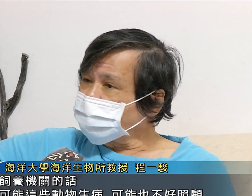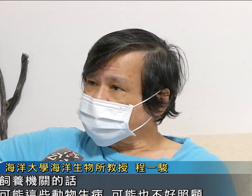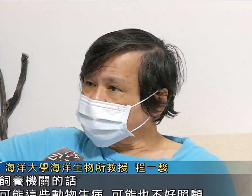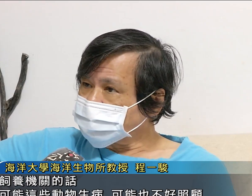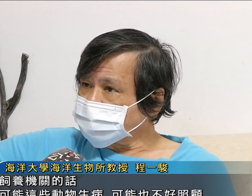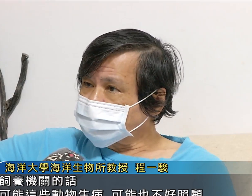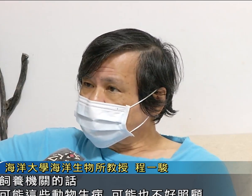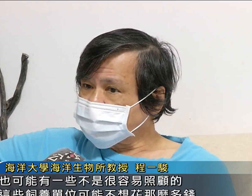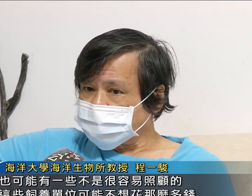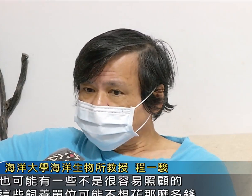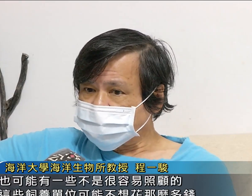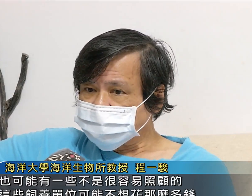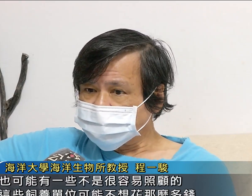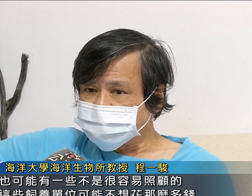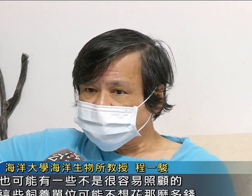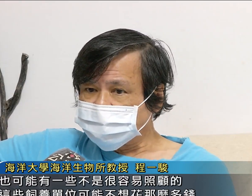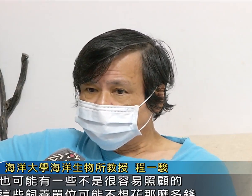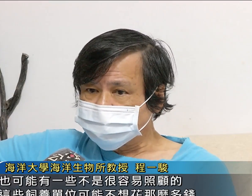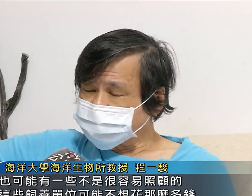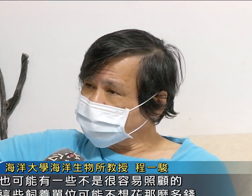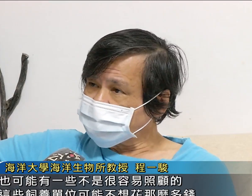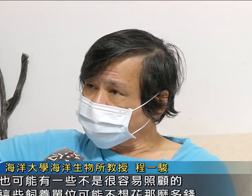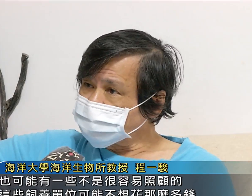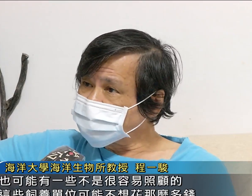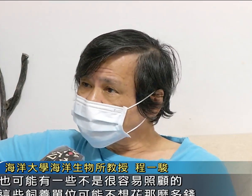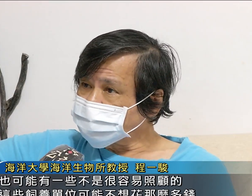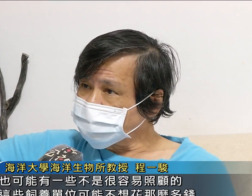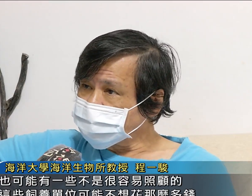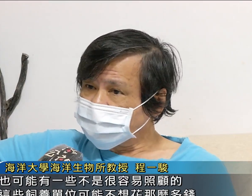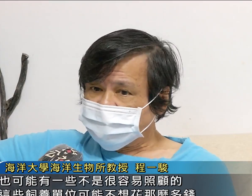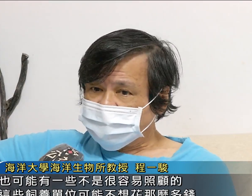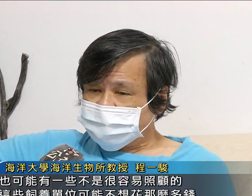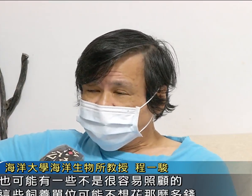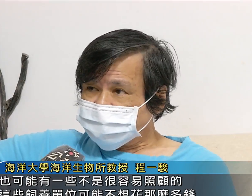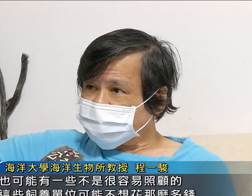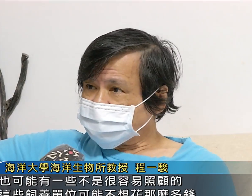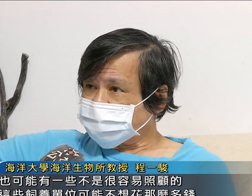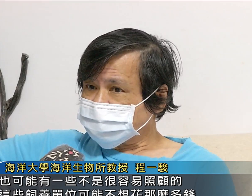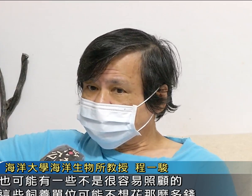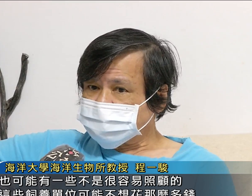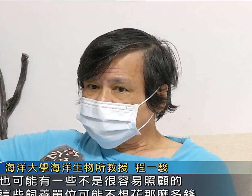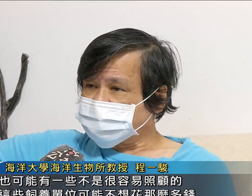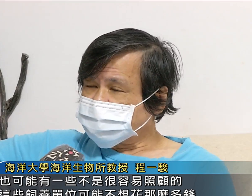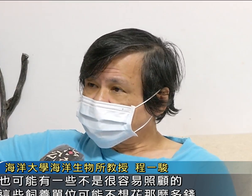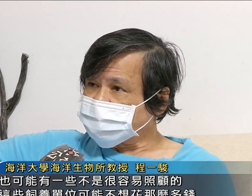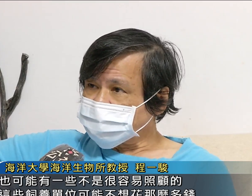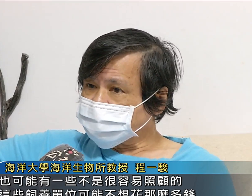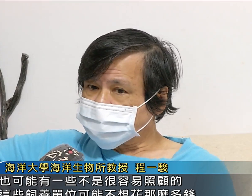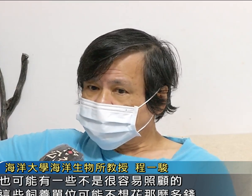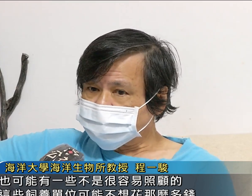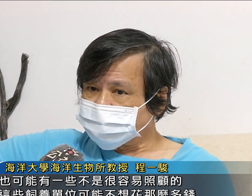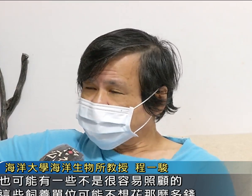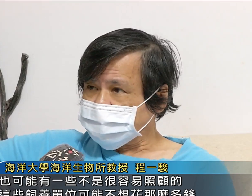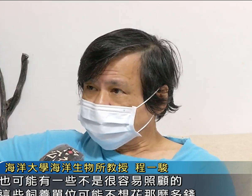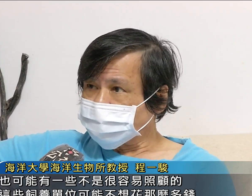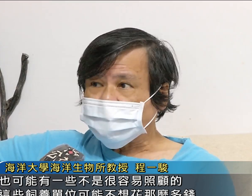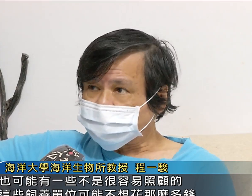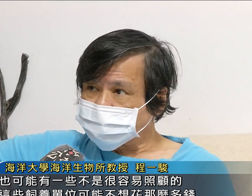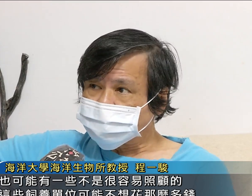好照顾，也可能有一些不是很容易照顾的，那这些饲养单位可能不想花那么多